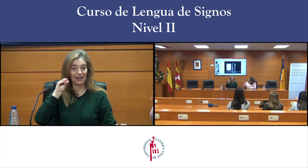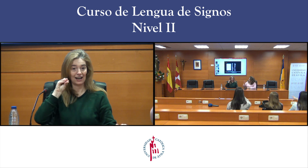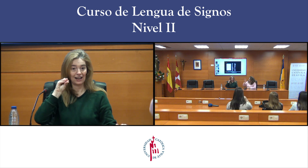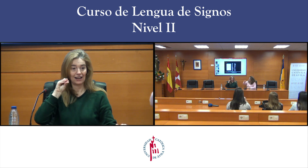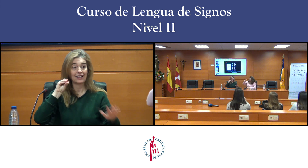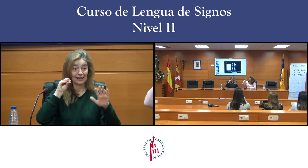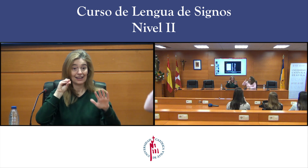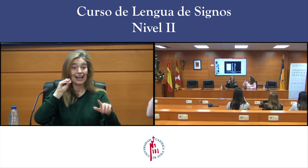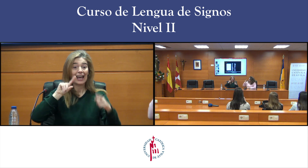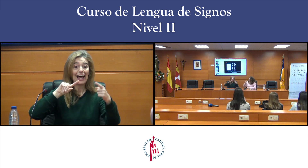entender